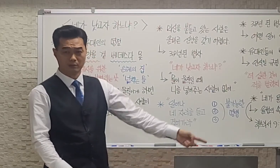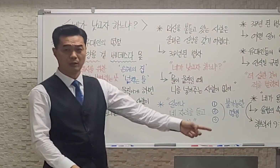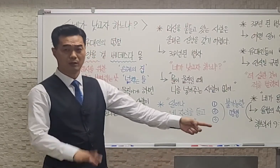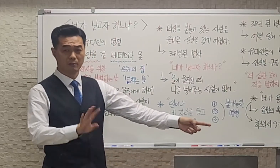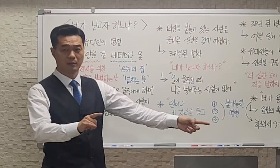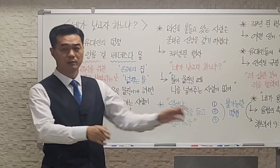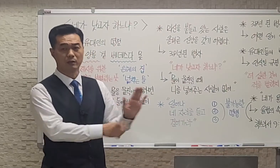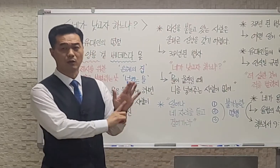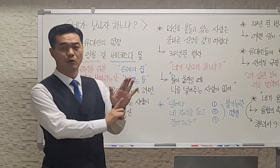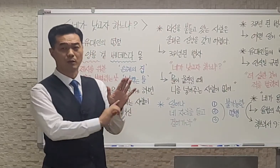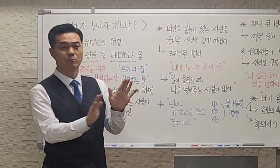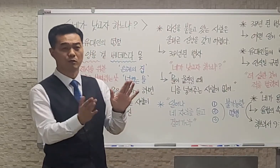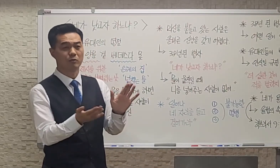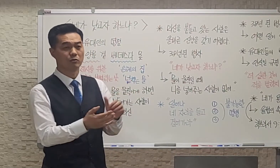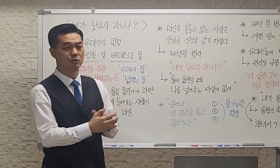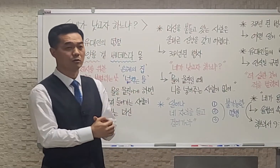네, 베데스다 광고만 하면 되죠. 그죠?